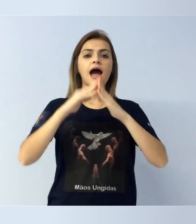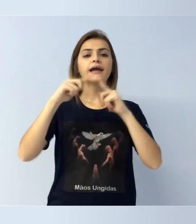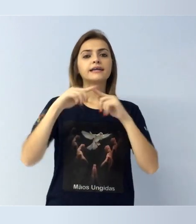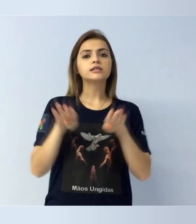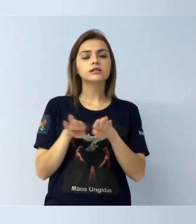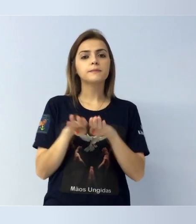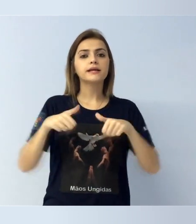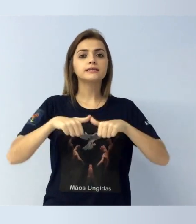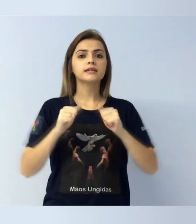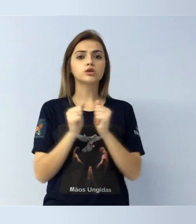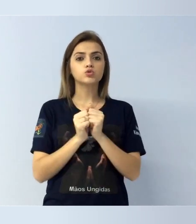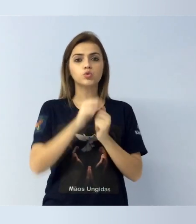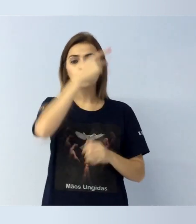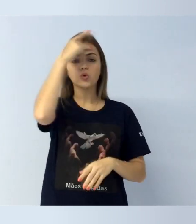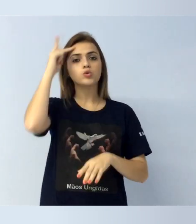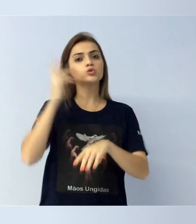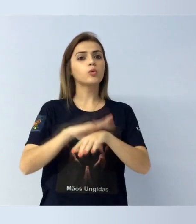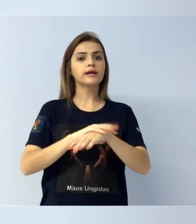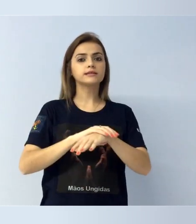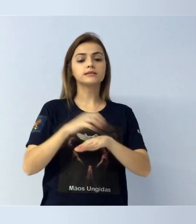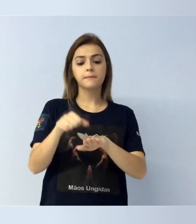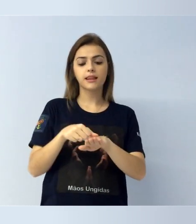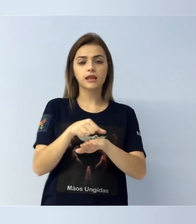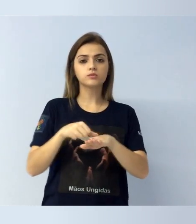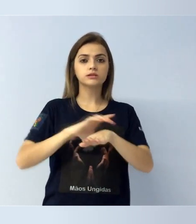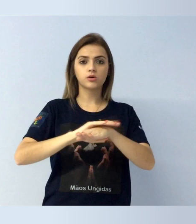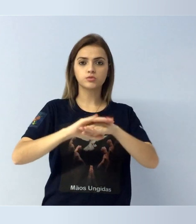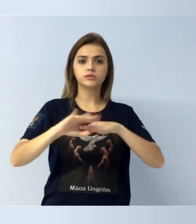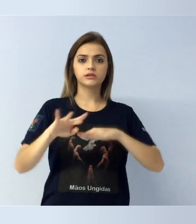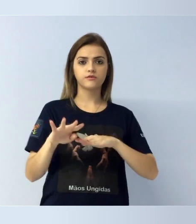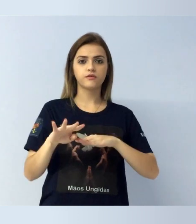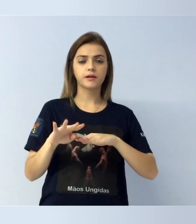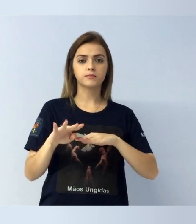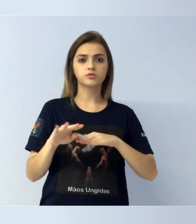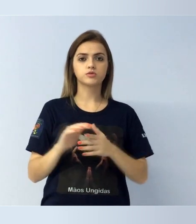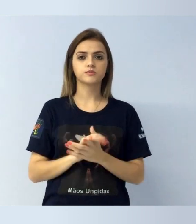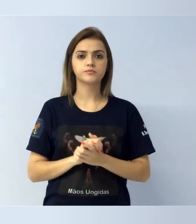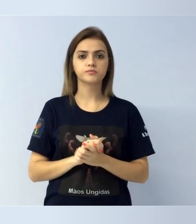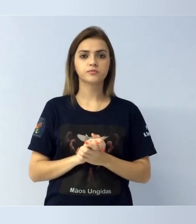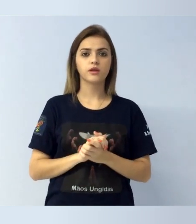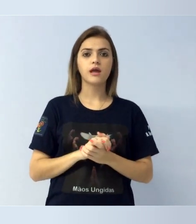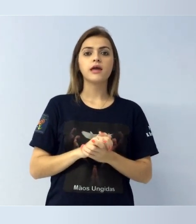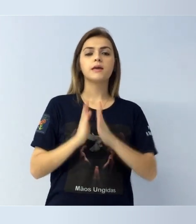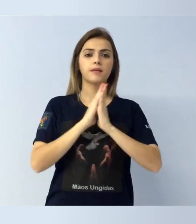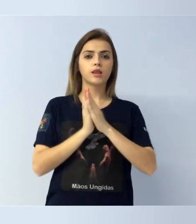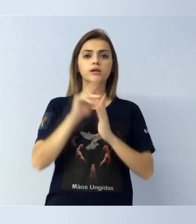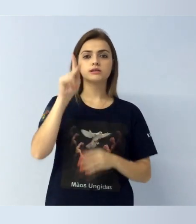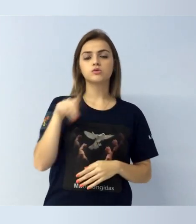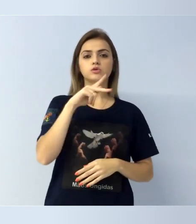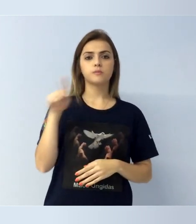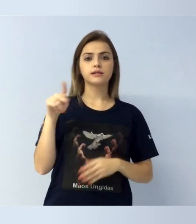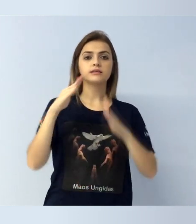doentes com o sacramento da unção. Pela unção dos enfermos e pela oração dos padres,